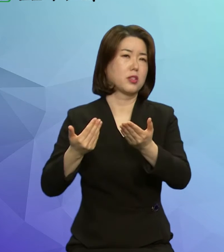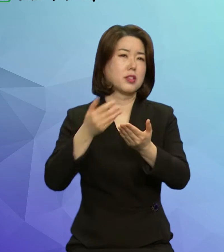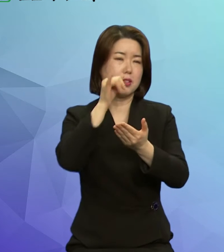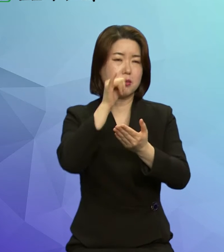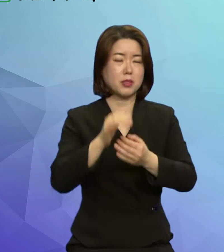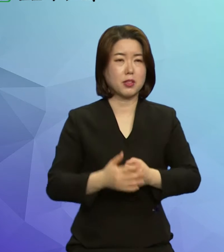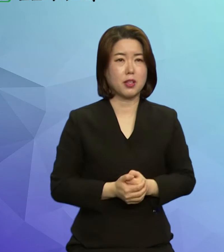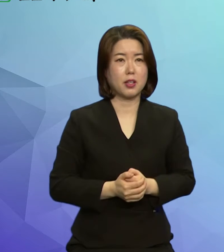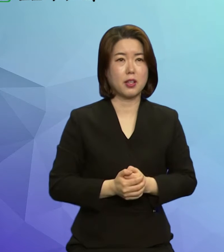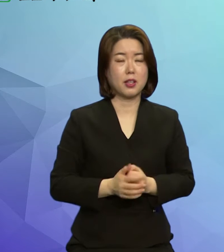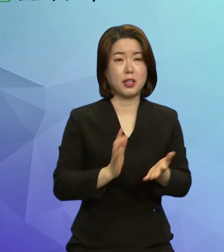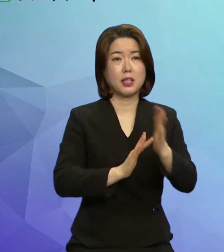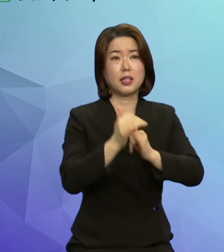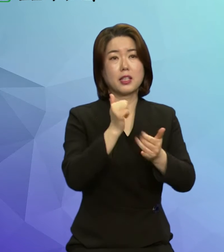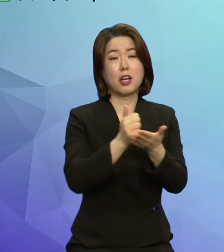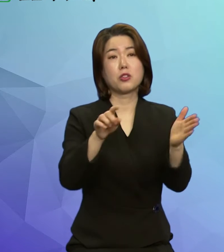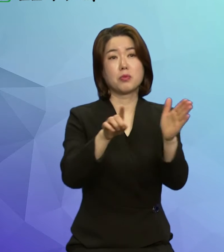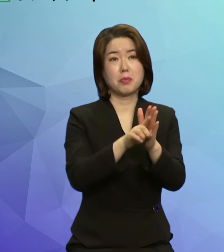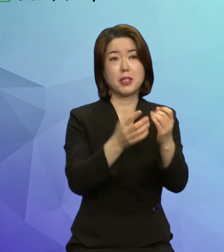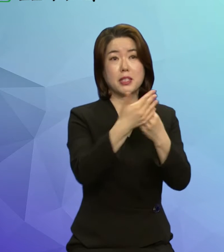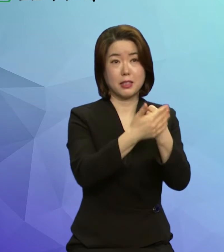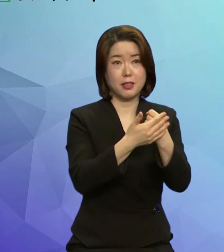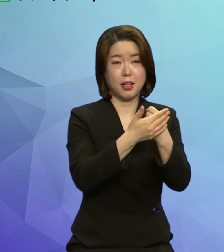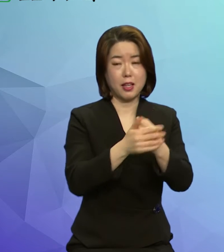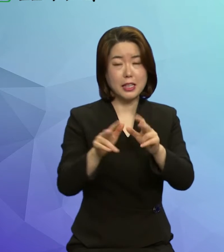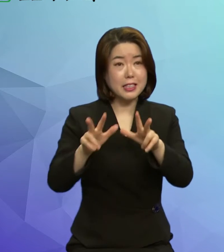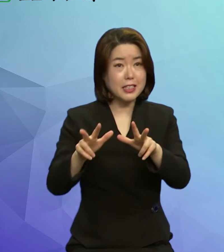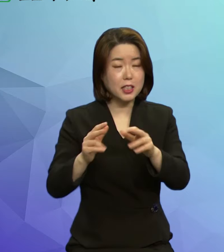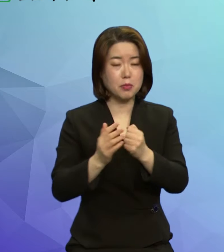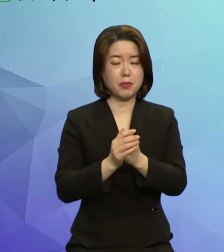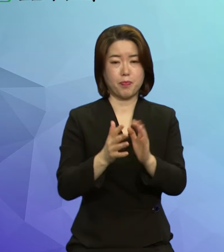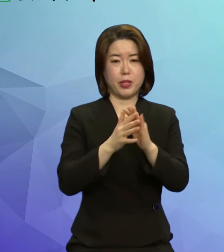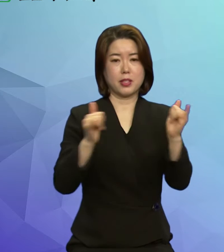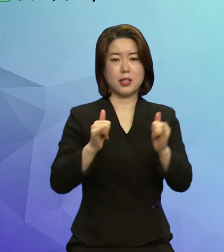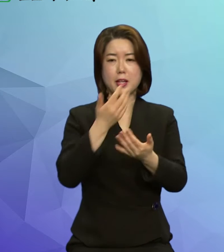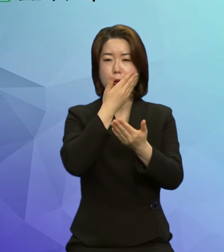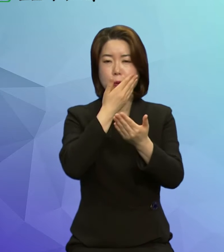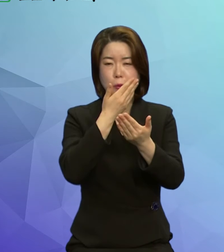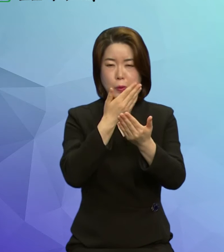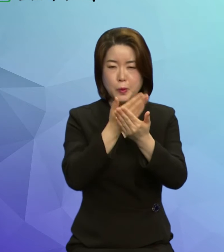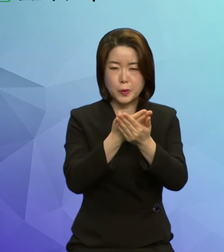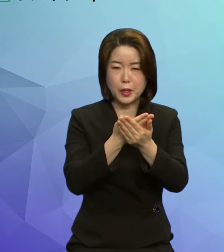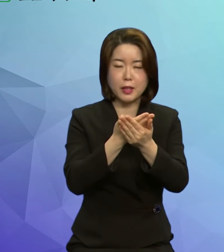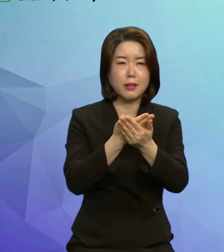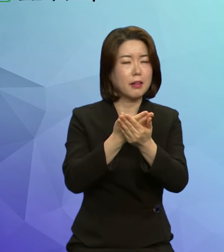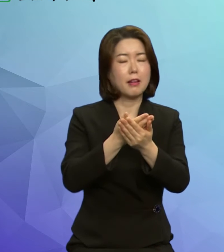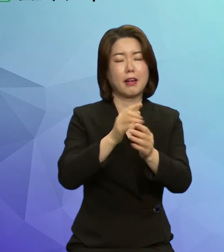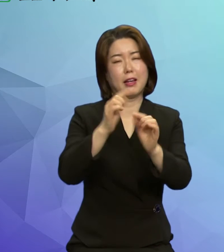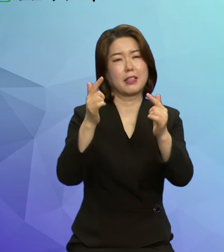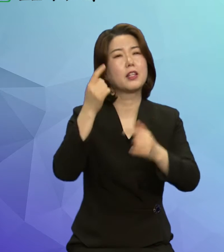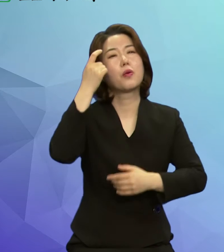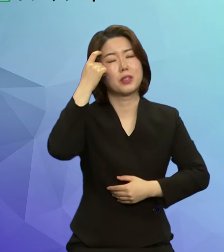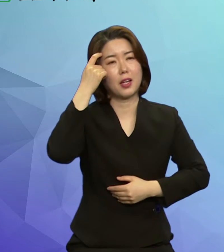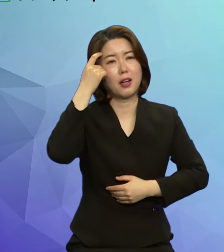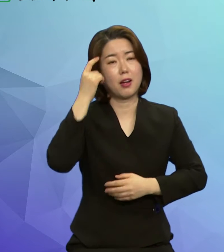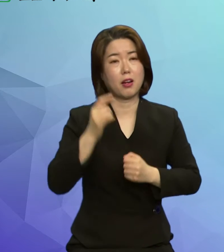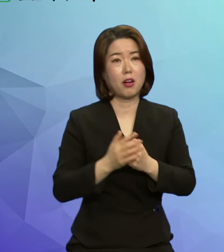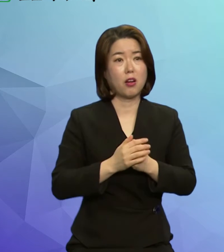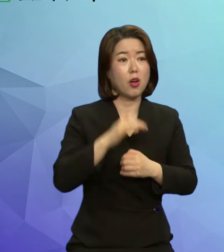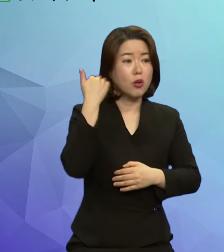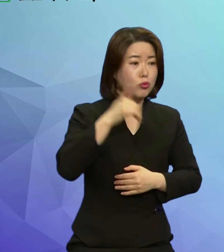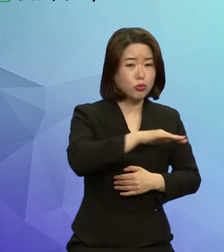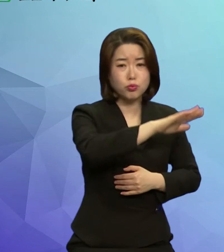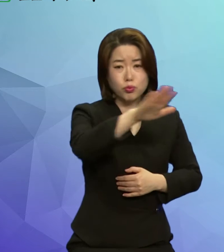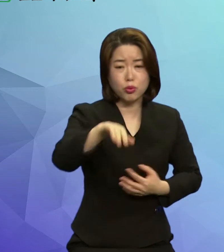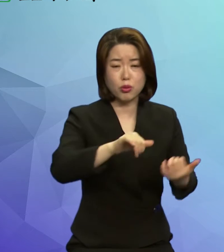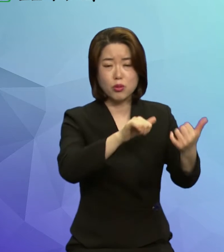예수님을 믿는 은혜가 지금은 사람들에게 그렇게 귀해 보이지 않지만 누구나 다